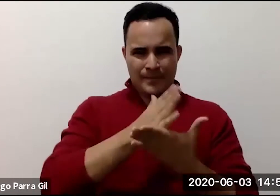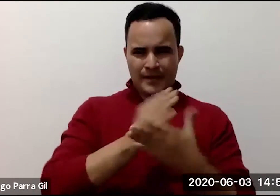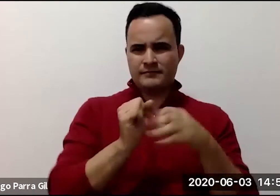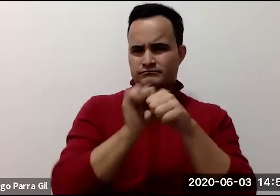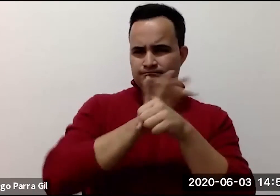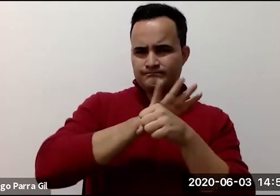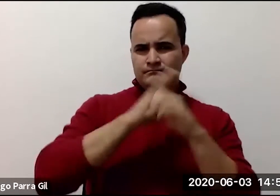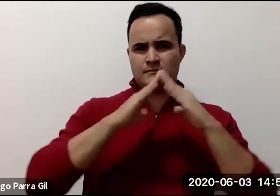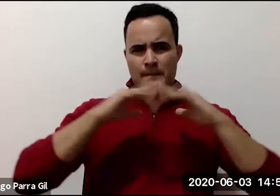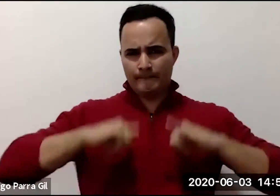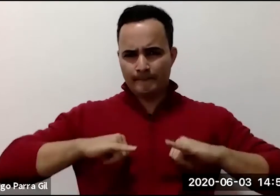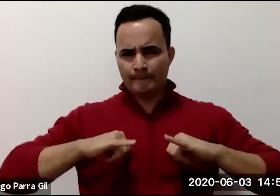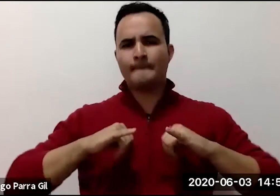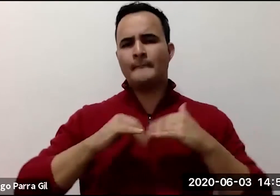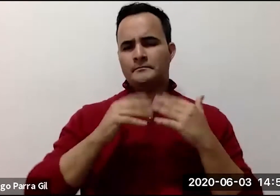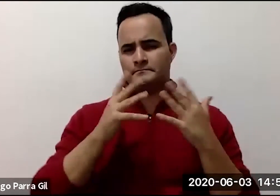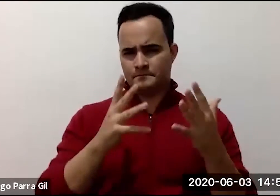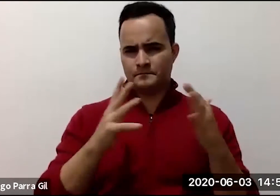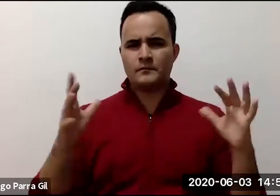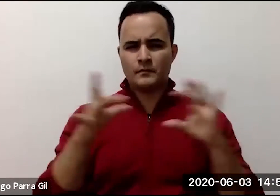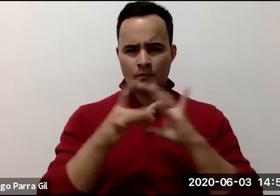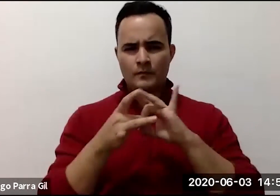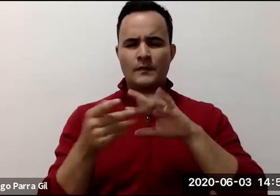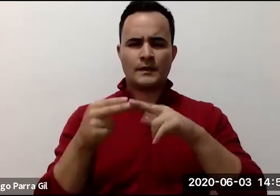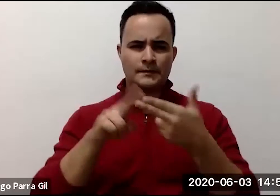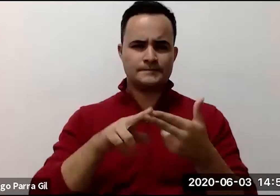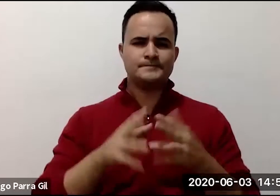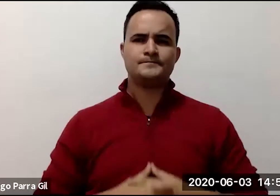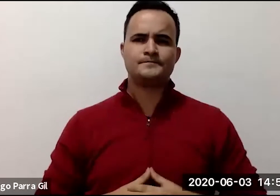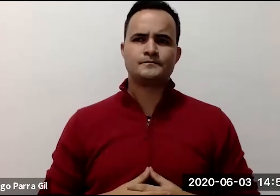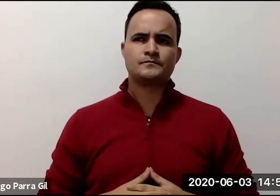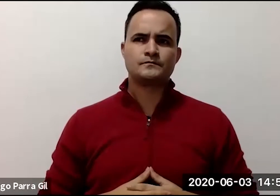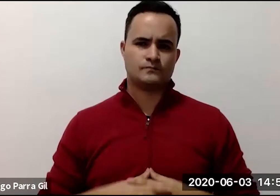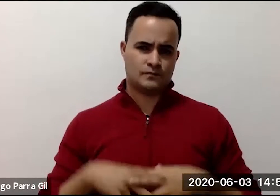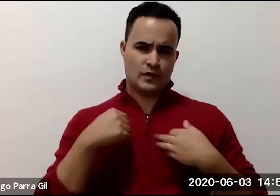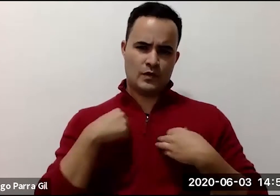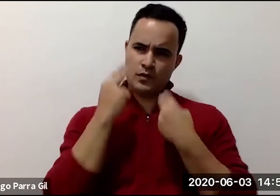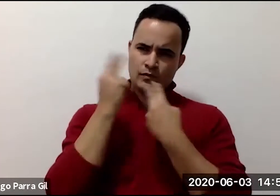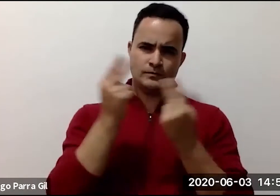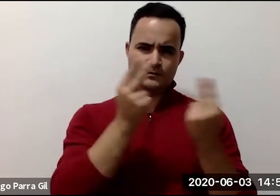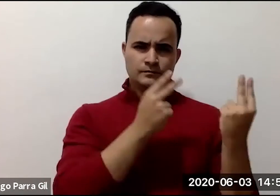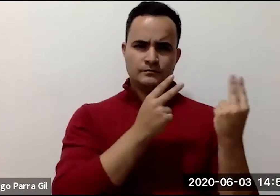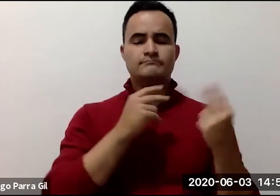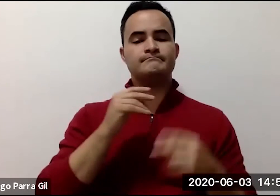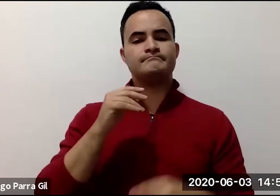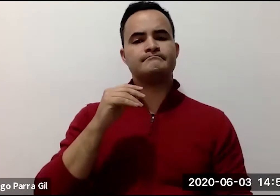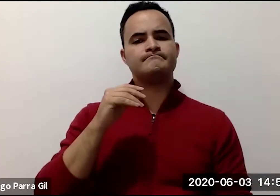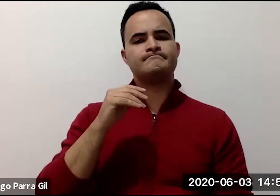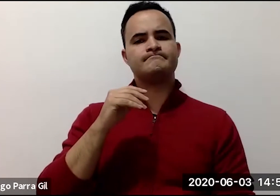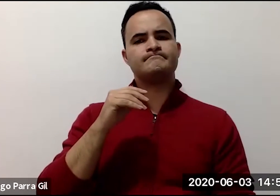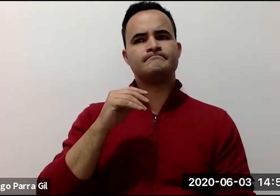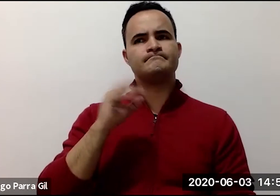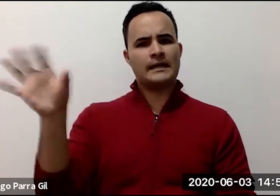por ejemplo, se están reactivando algunos discursos nacionales en torno a